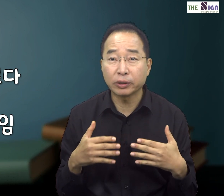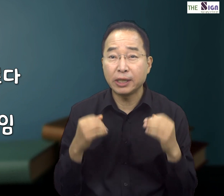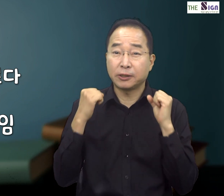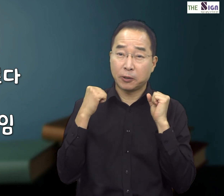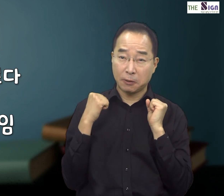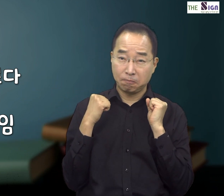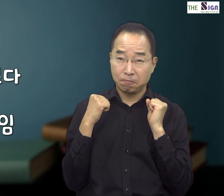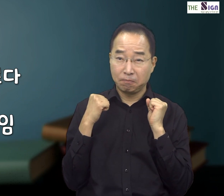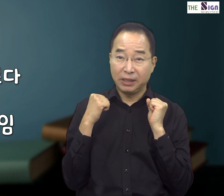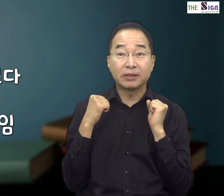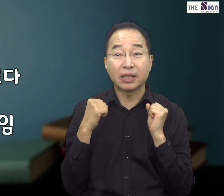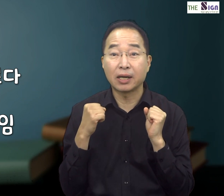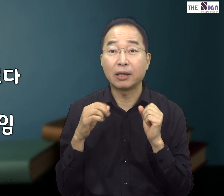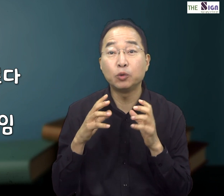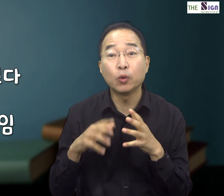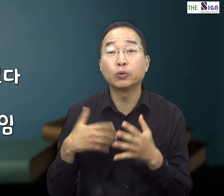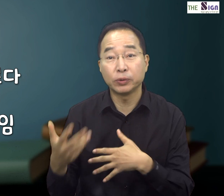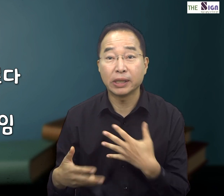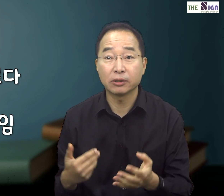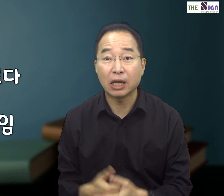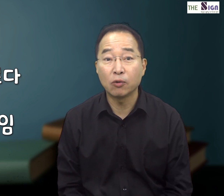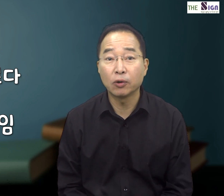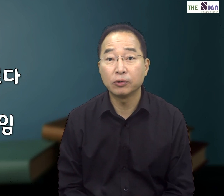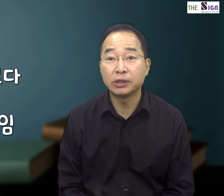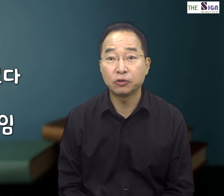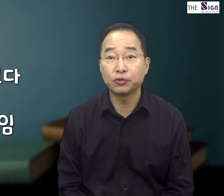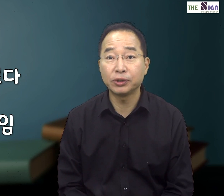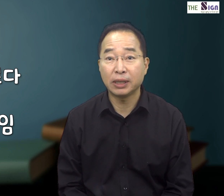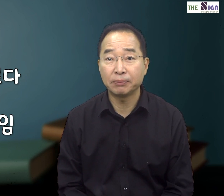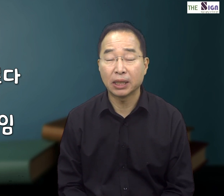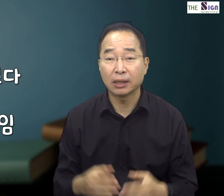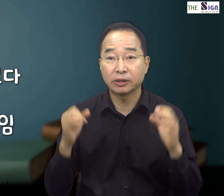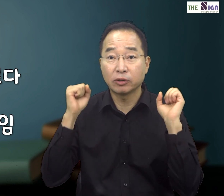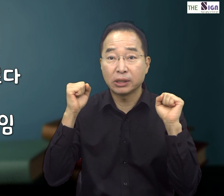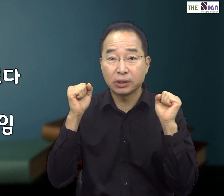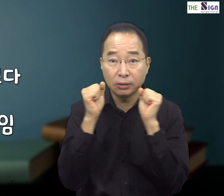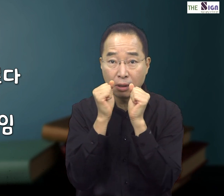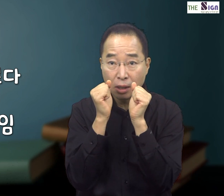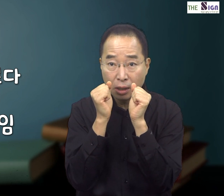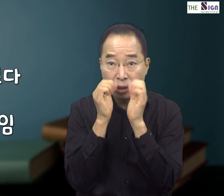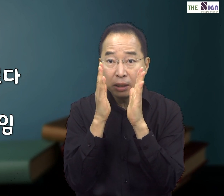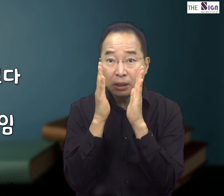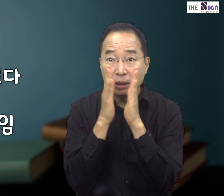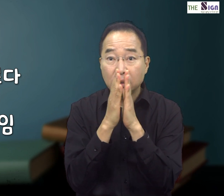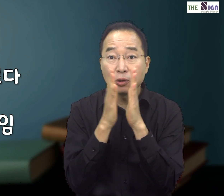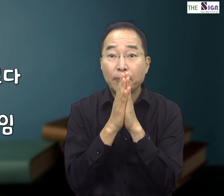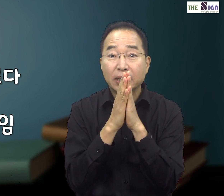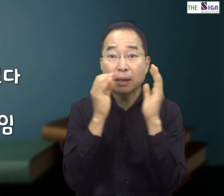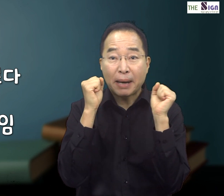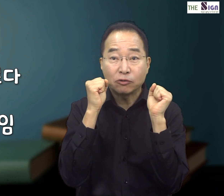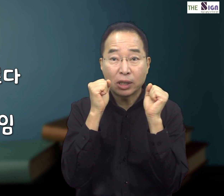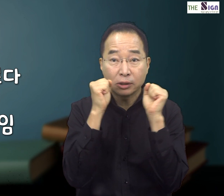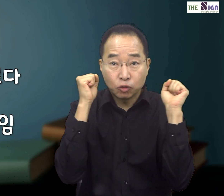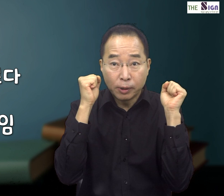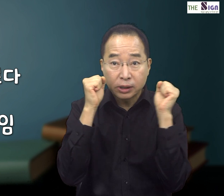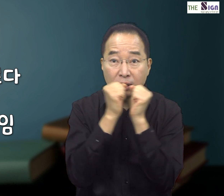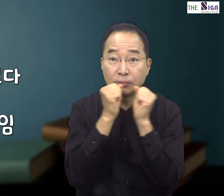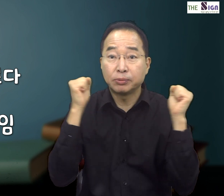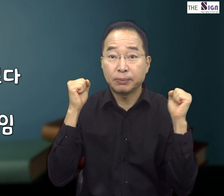구석탱이에서 이렇게 있다라는 요 동작에서 나온 걸로 이제 추측이 됩니다. 그래서 어쨌든 이 손바닥이 마주하는 주먹진 이 부분이